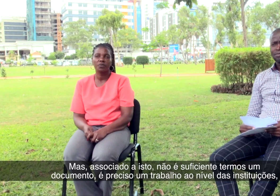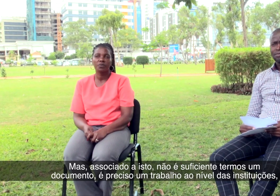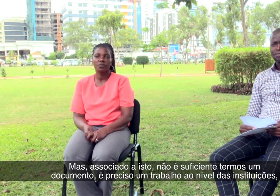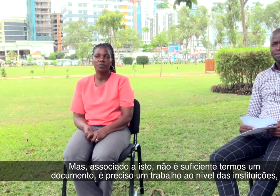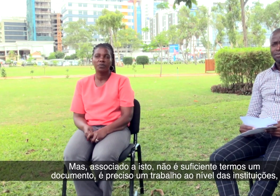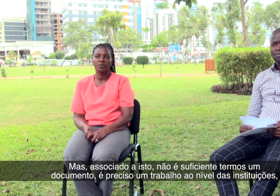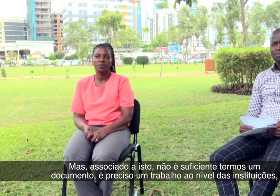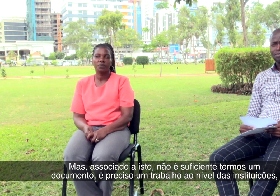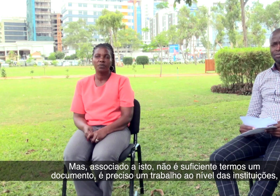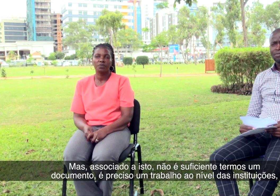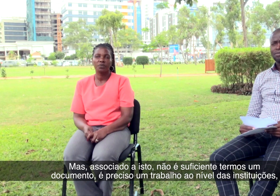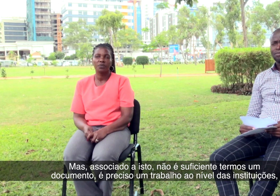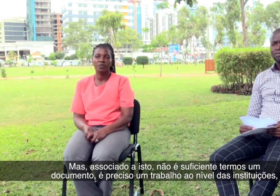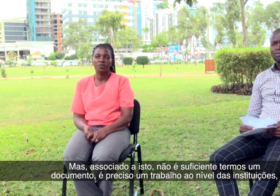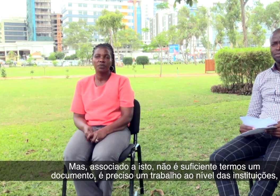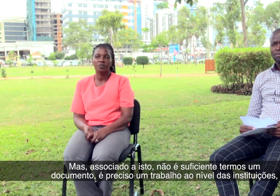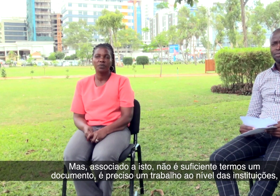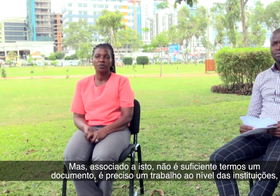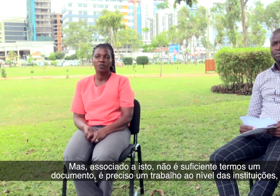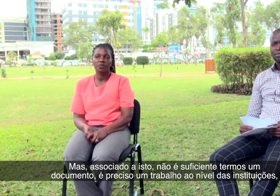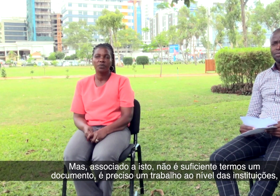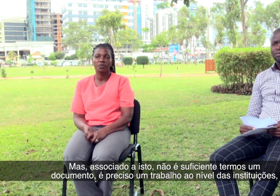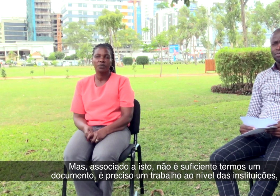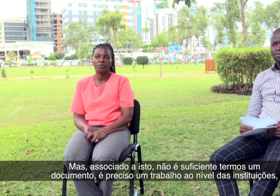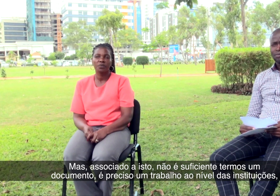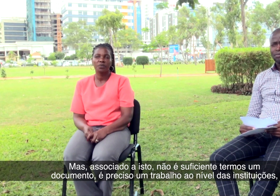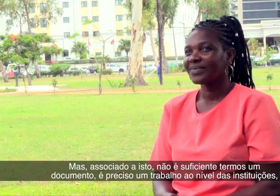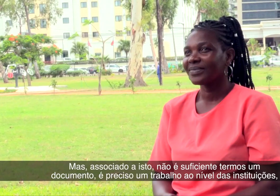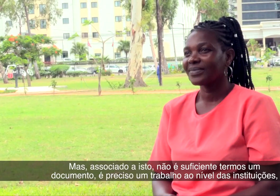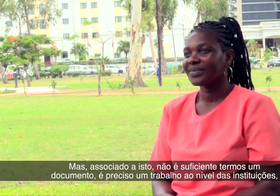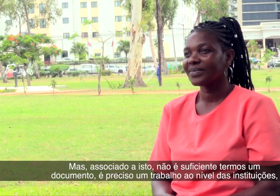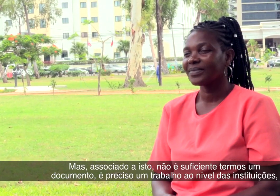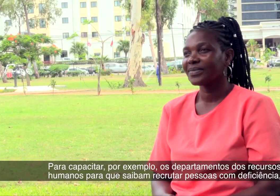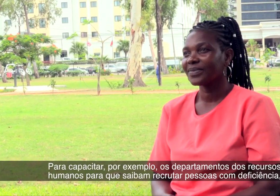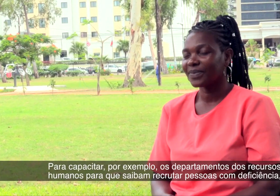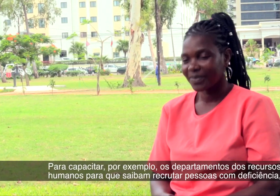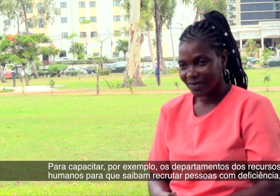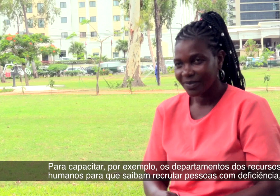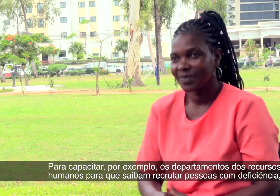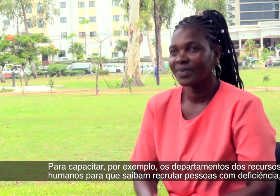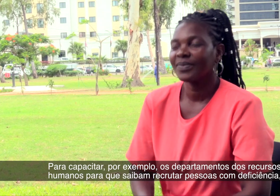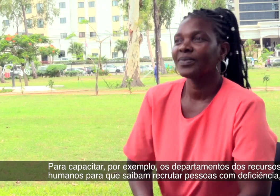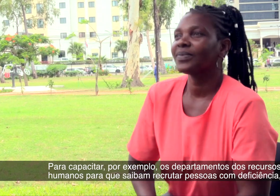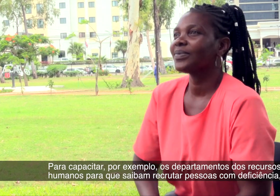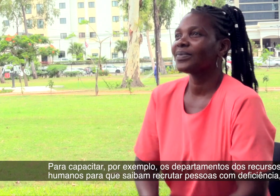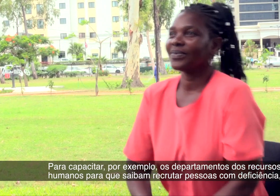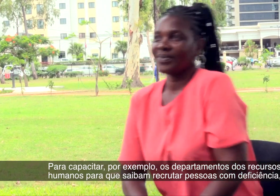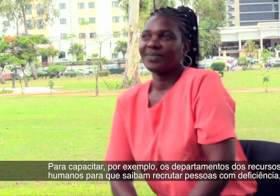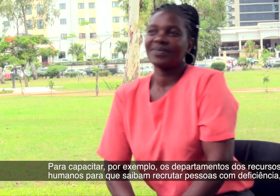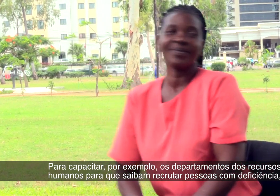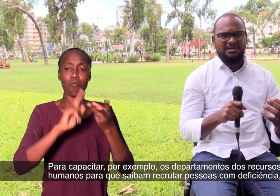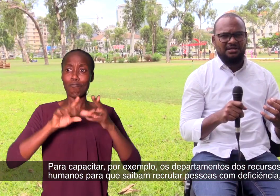Mas, associado a isto, não é suficiente termos um documento. É preciso um trabalho ao nível das instituições para capacitar